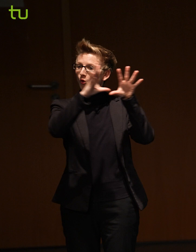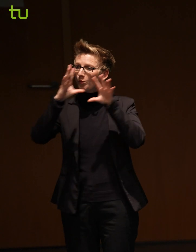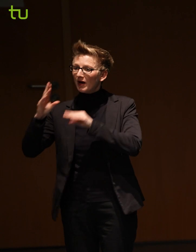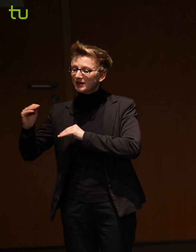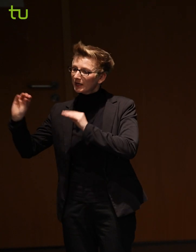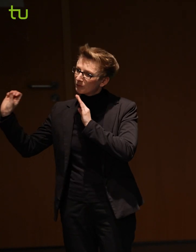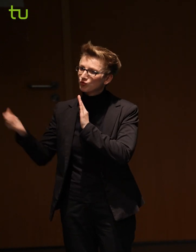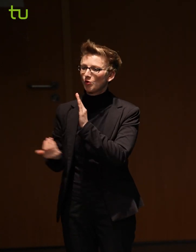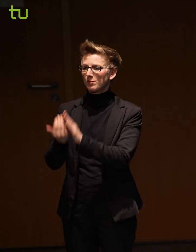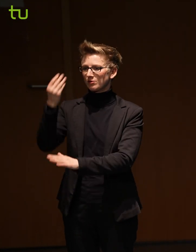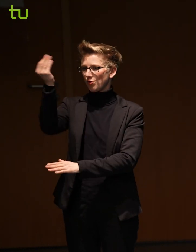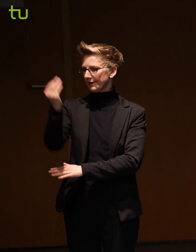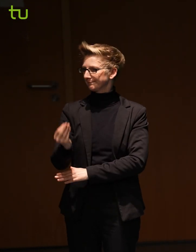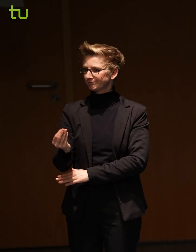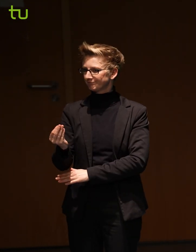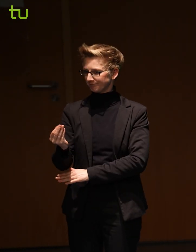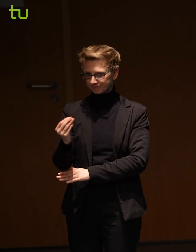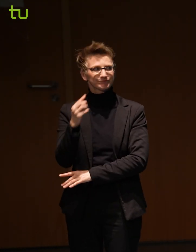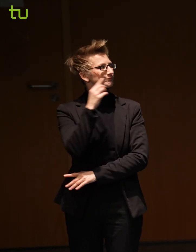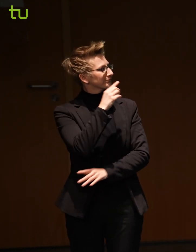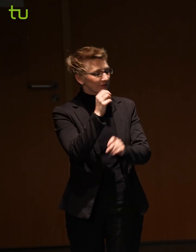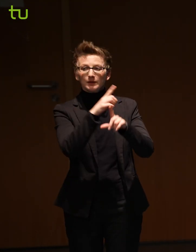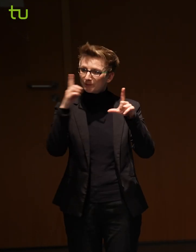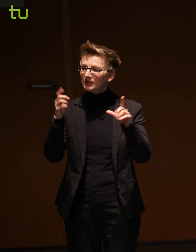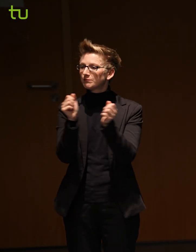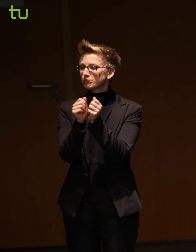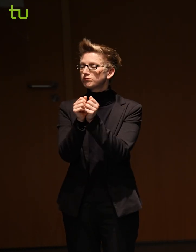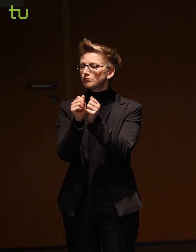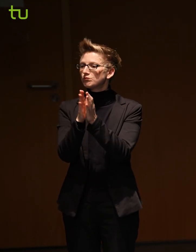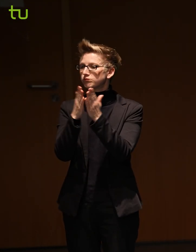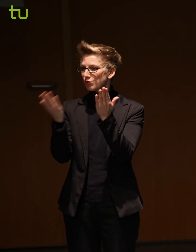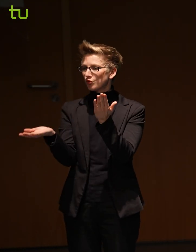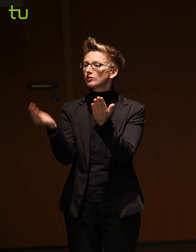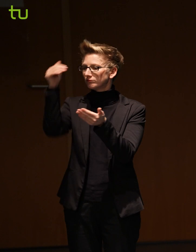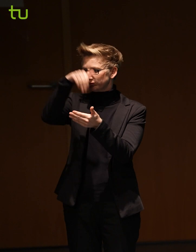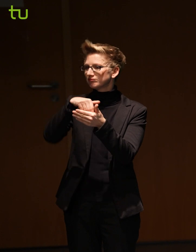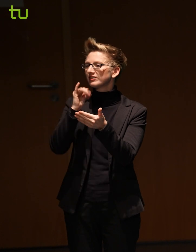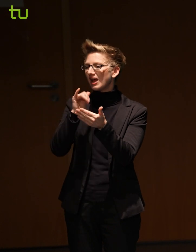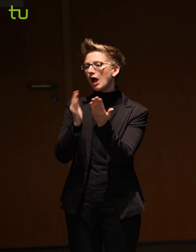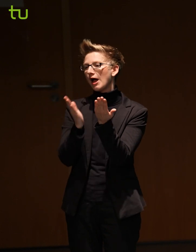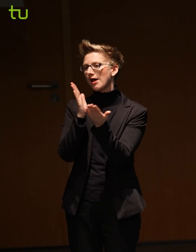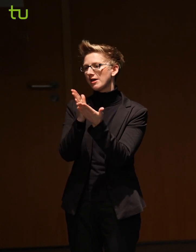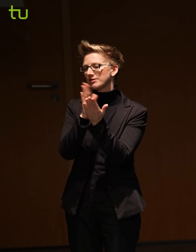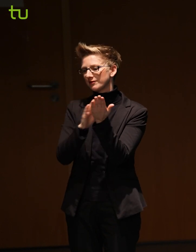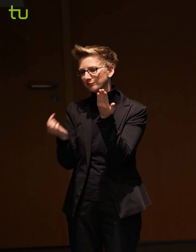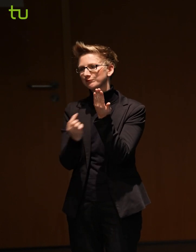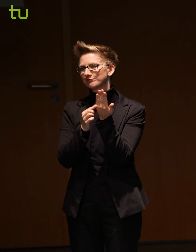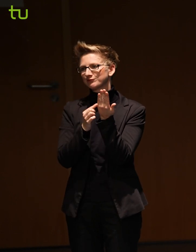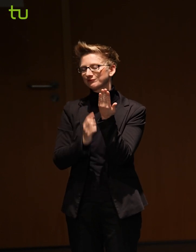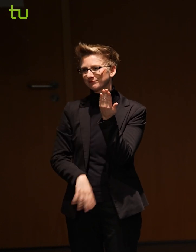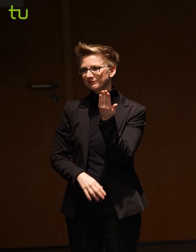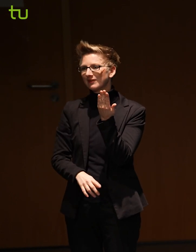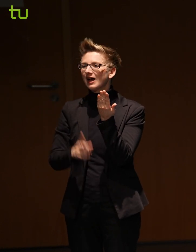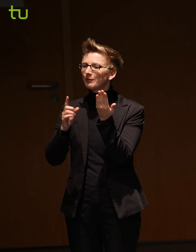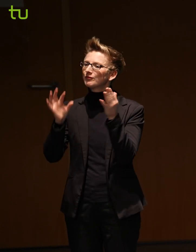zwar im Band behalten, es findet sich ganz am Ende des Buches, aber als Leitbild haben wir nach einem